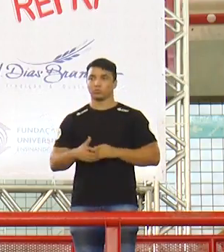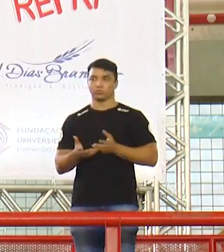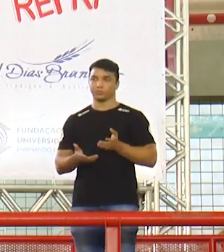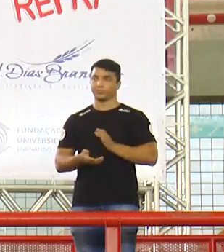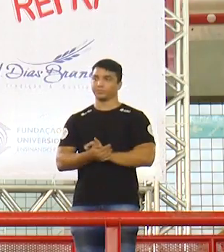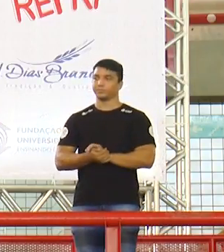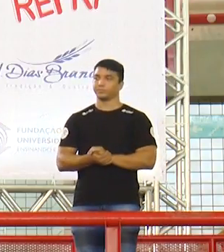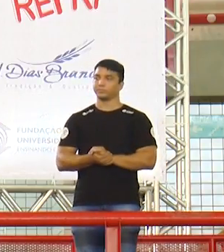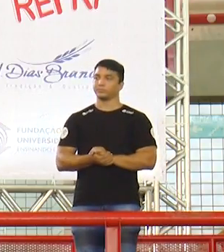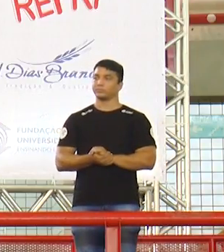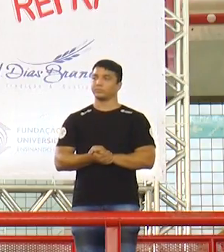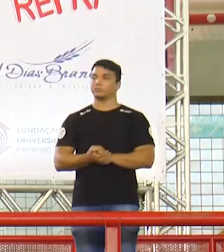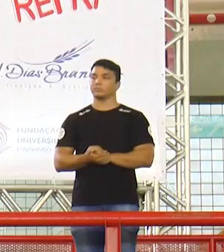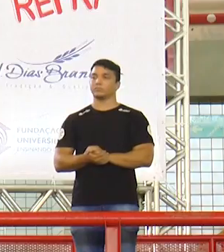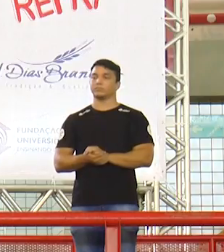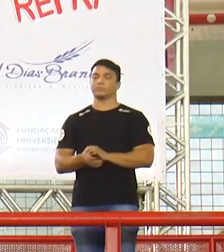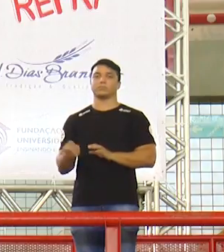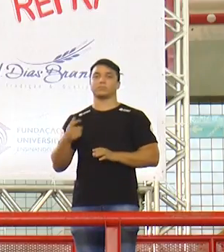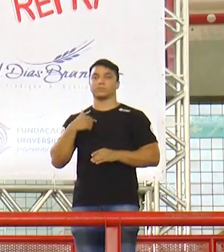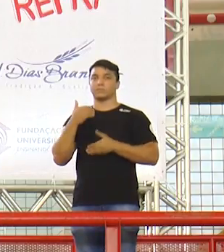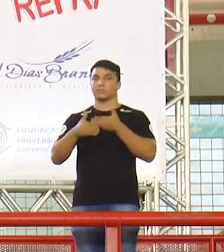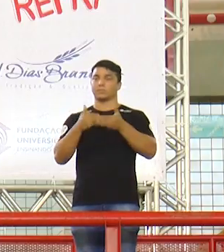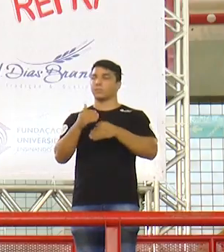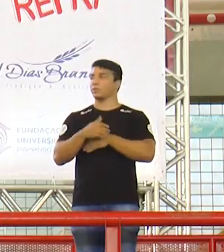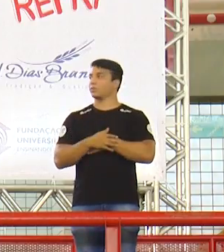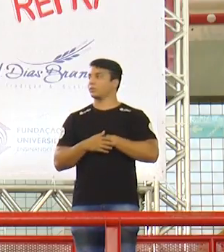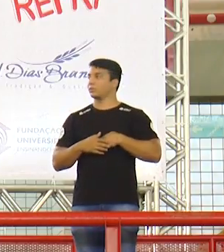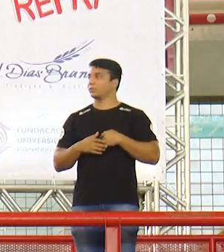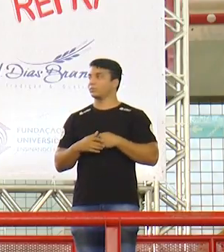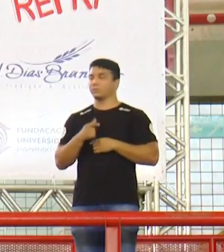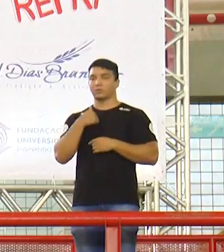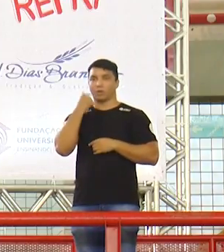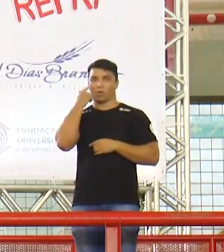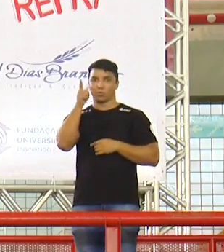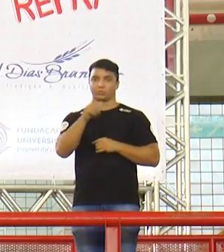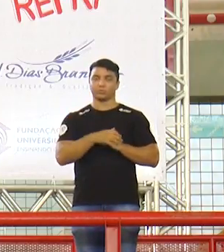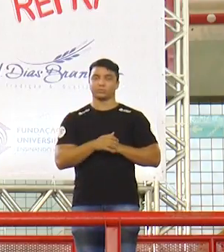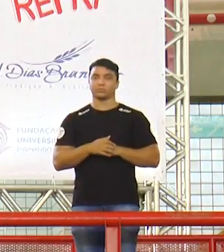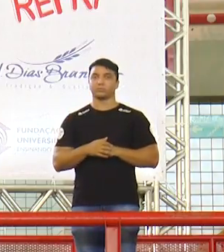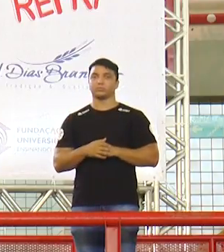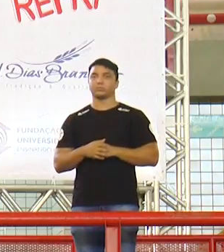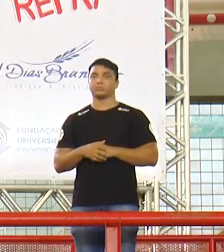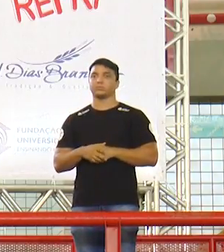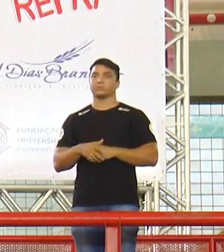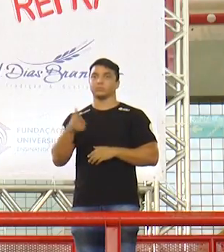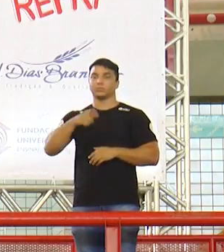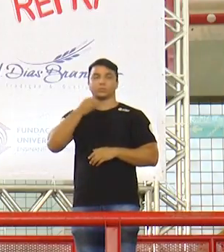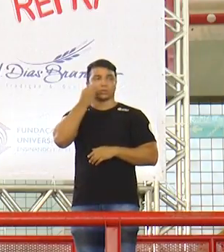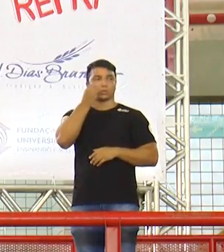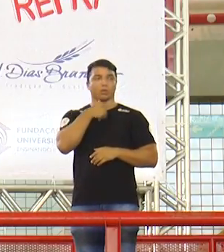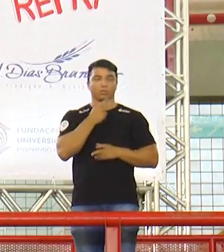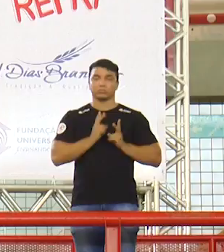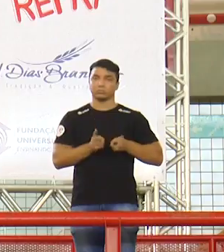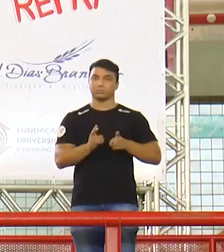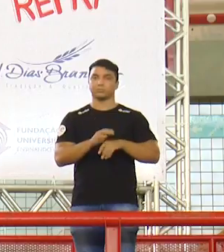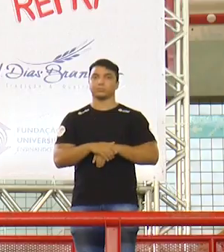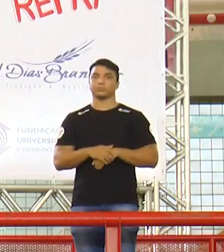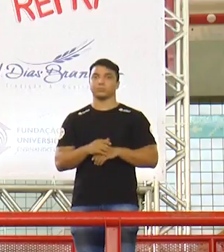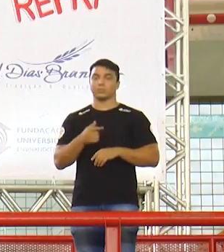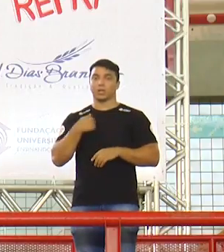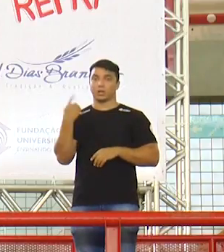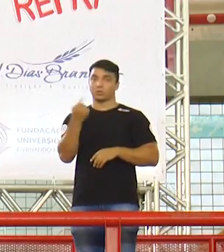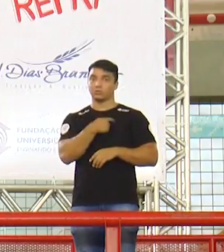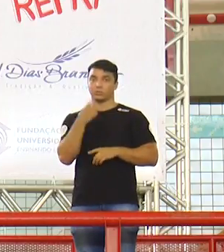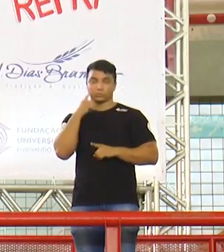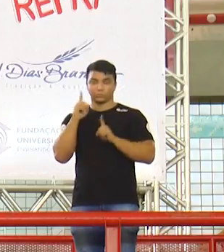dizer. A próxima, se eu gaguejar, é porque é um trava-língua, né? Vamos tentar não gaguejar. A